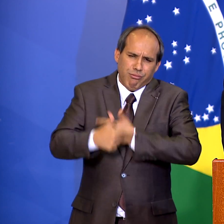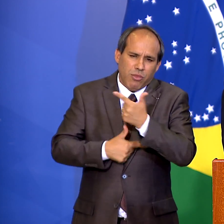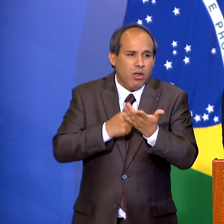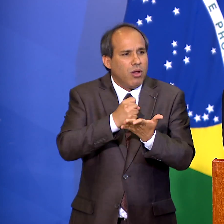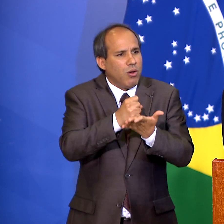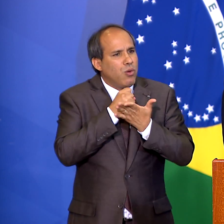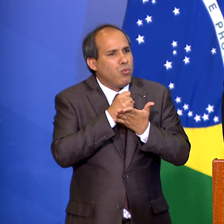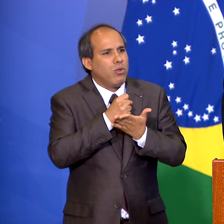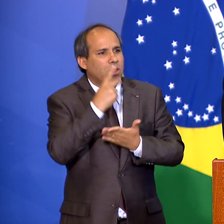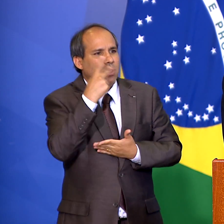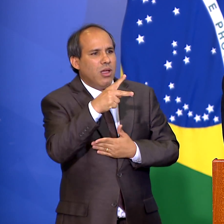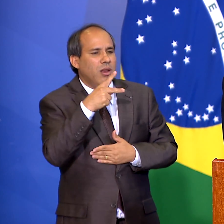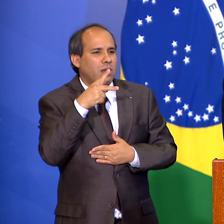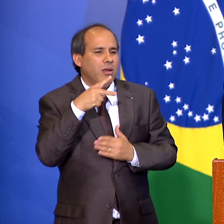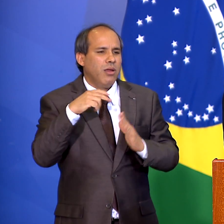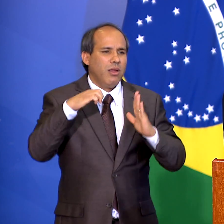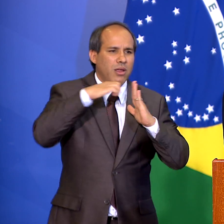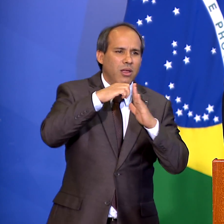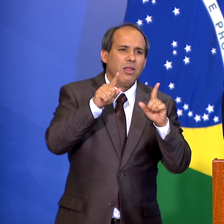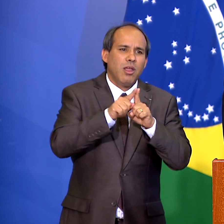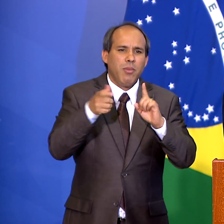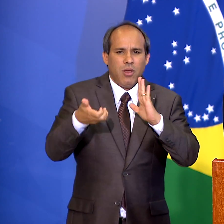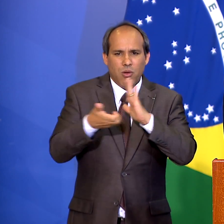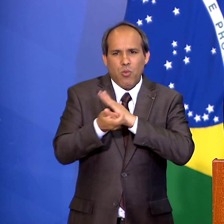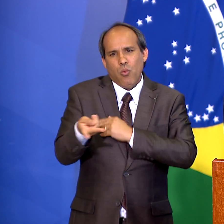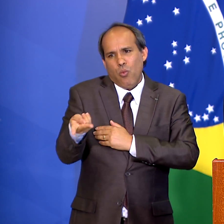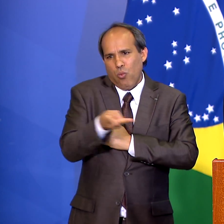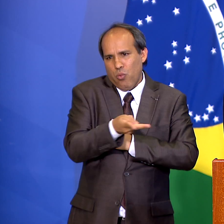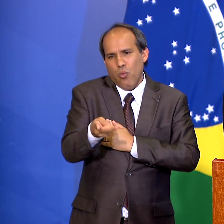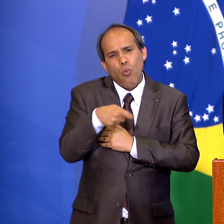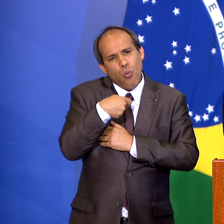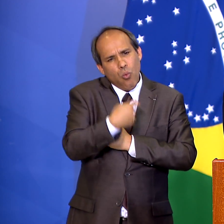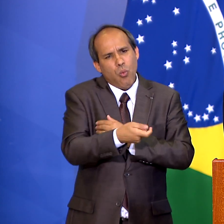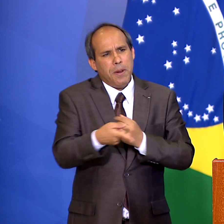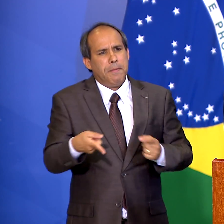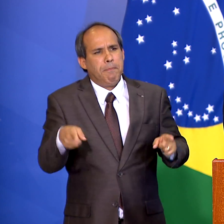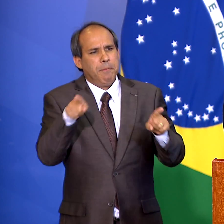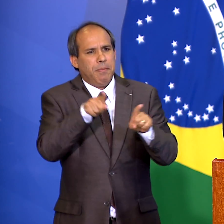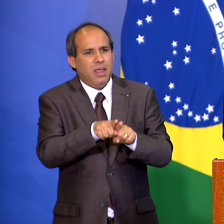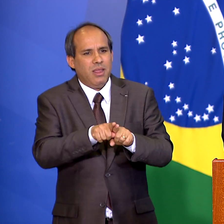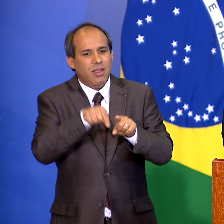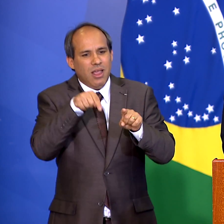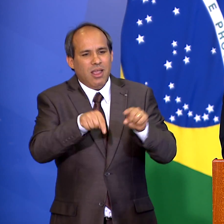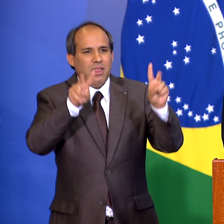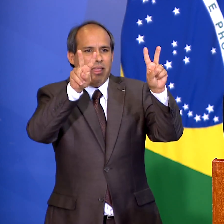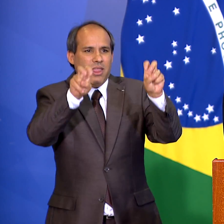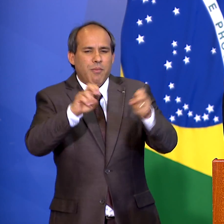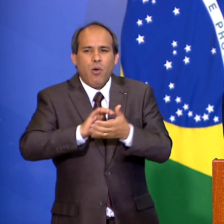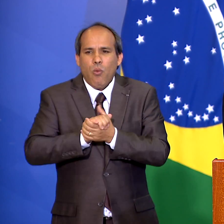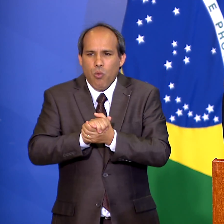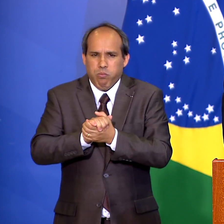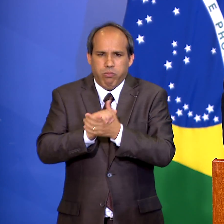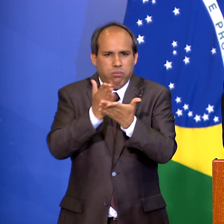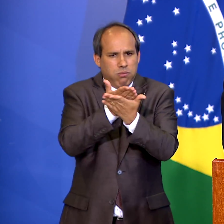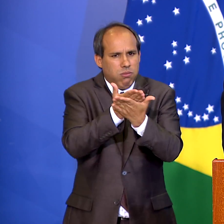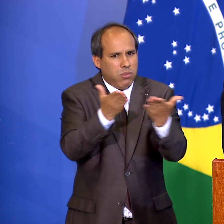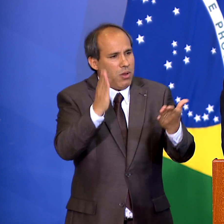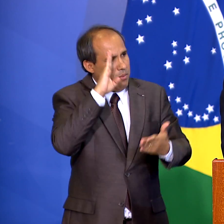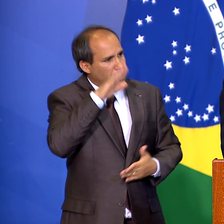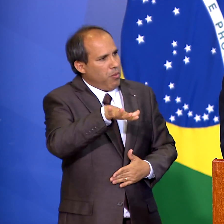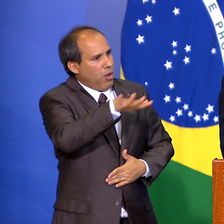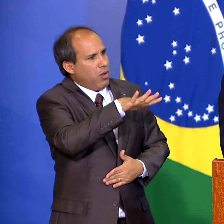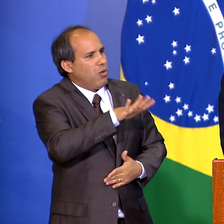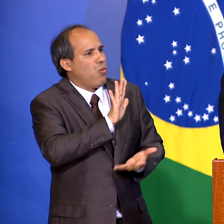ajuda da Câmara e do Senado Federal, que são nossos parceiros nessas questões. Eu quero cumprimentá-los, os parlamentares que estão